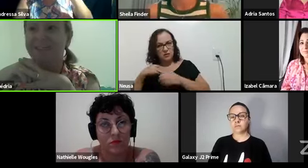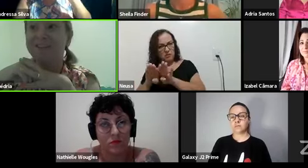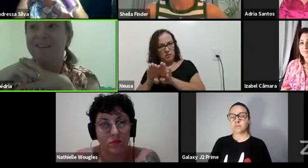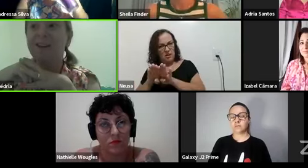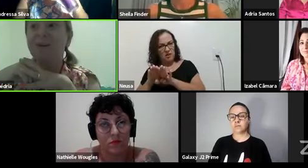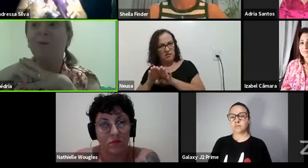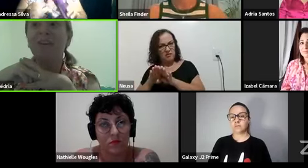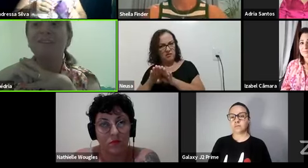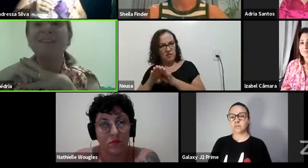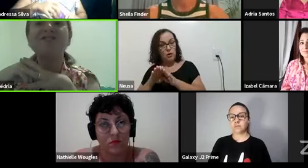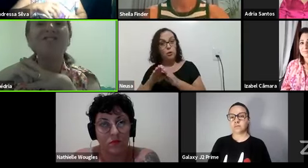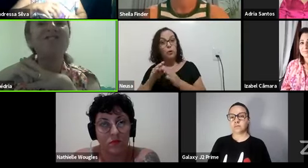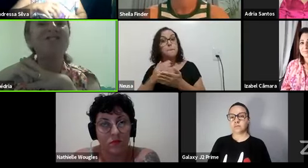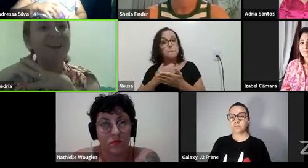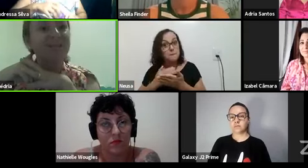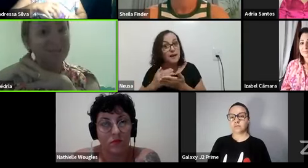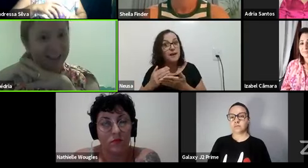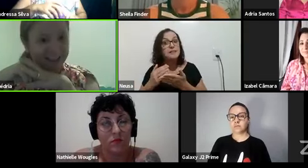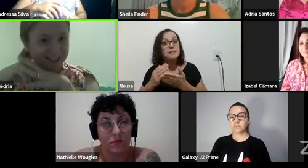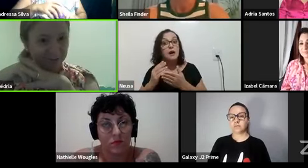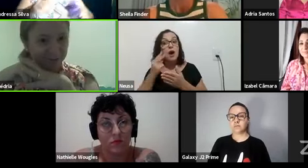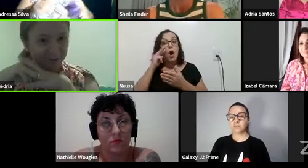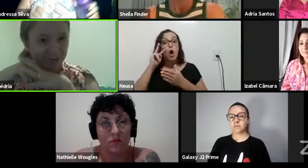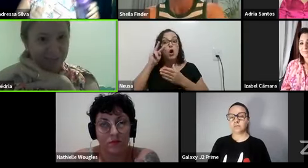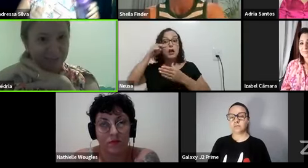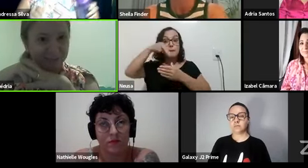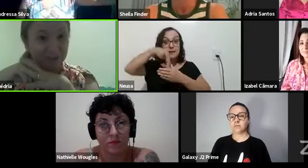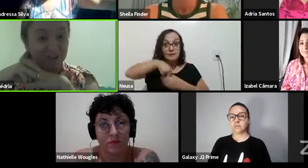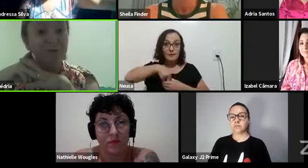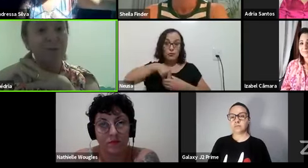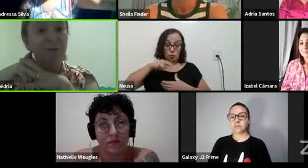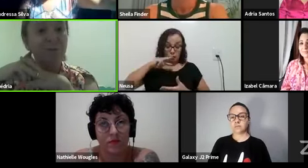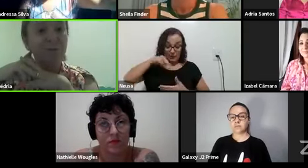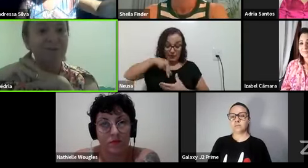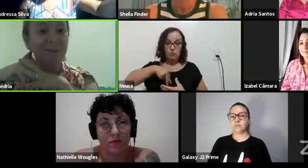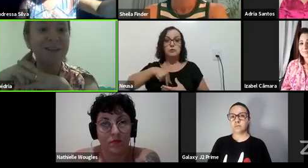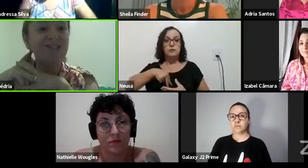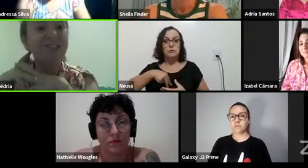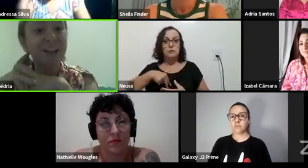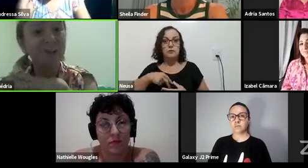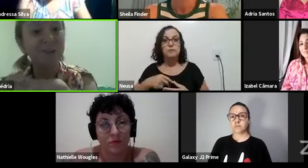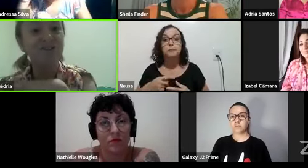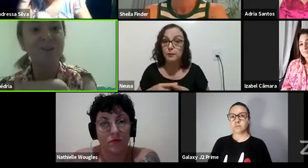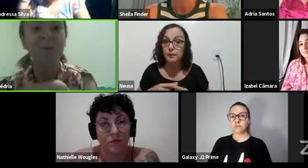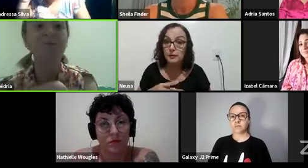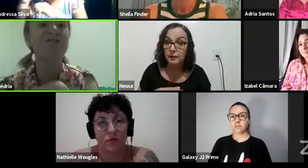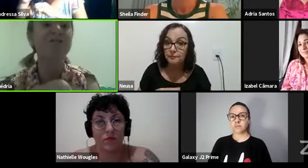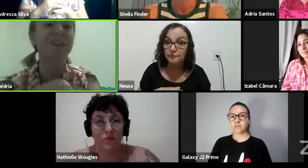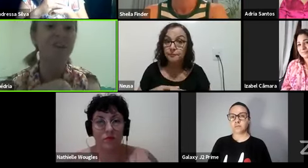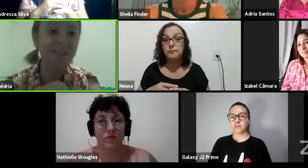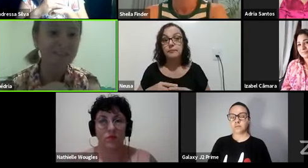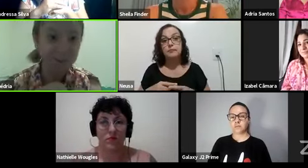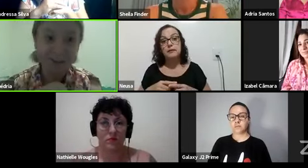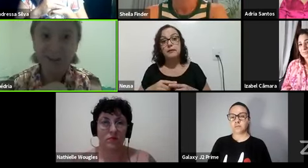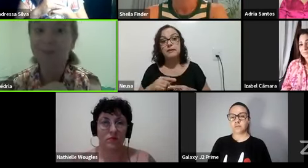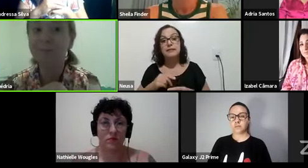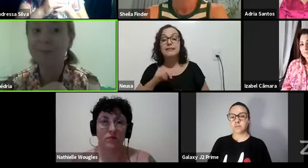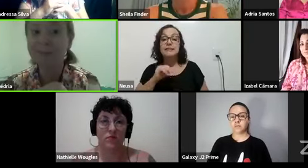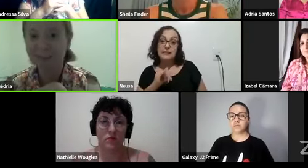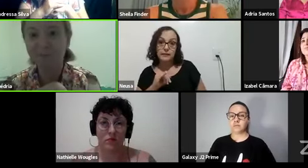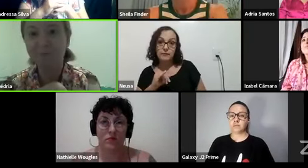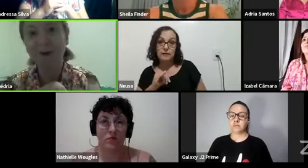esse processo. Porque se a gente já não está dentro do espectro, a gente muito provavelmente está no que nós chamamos de